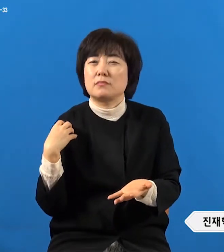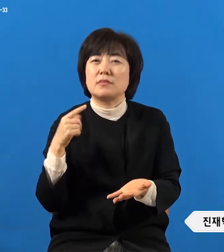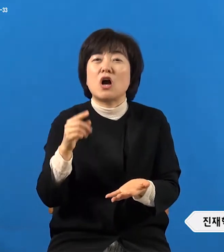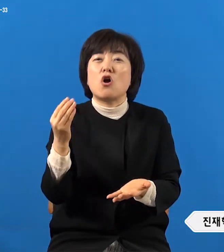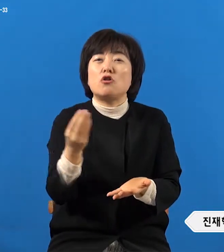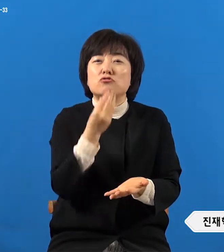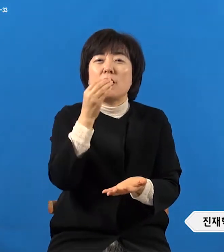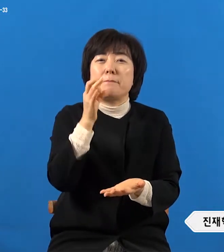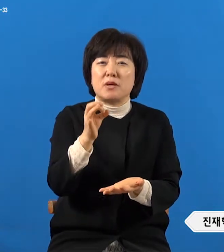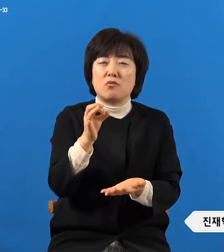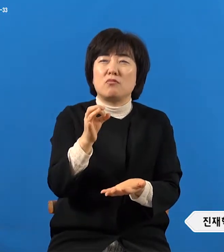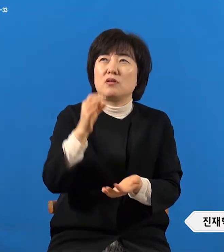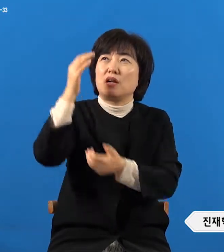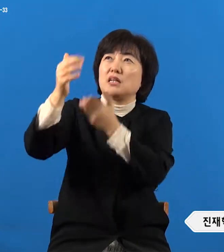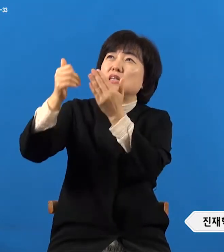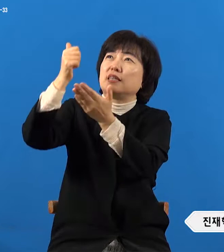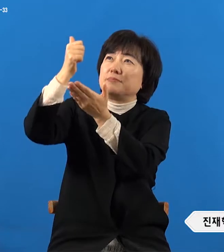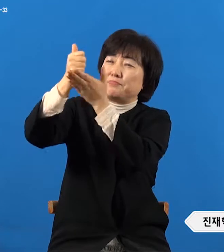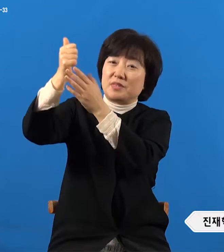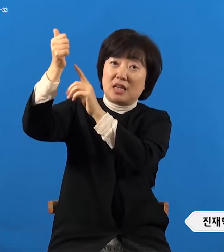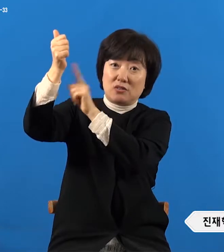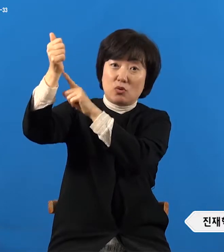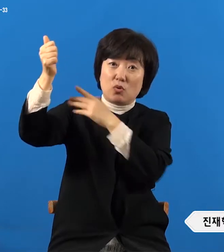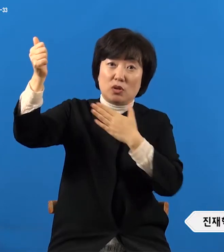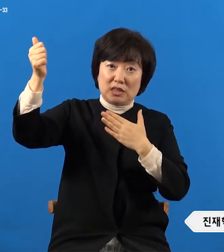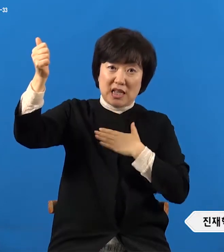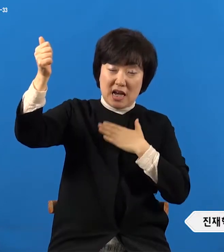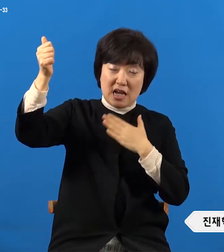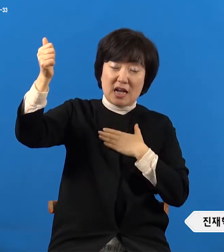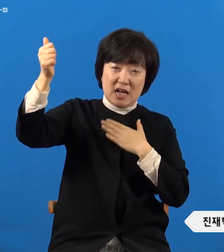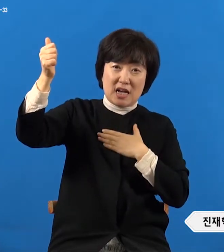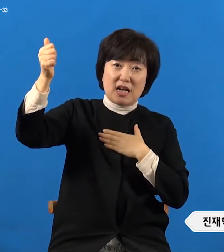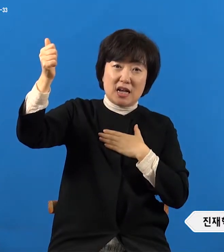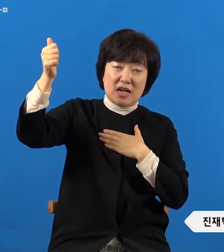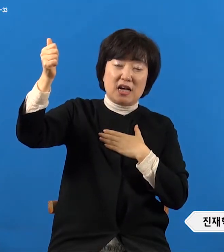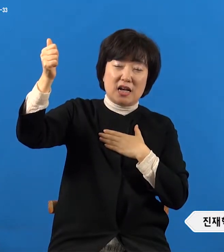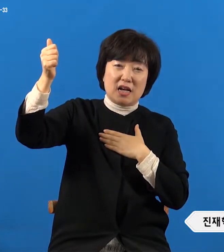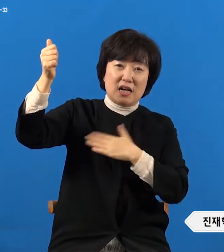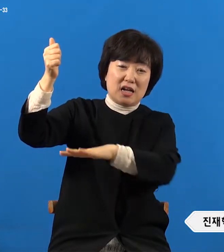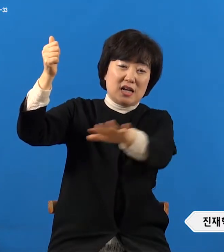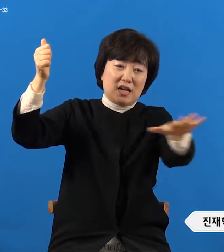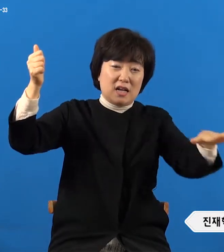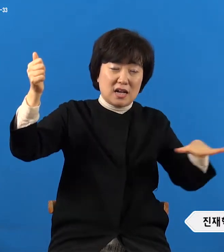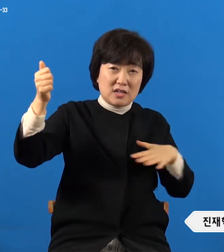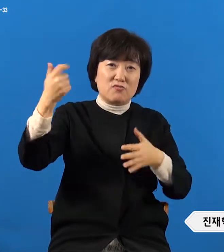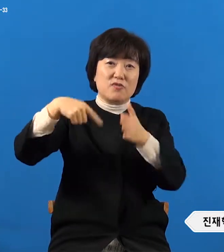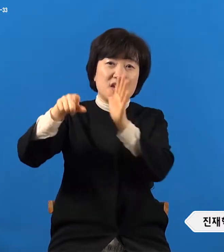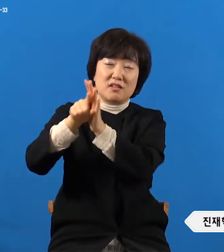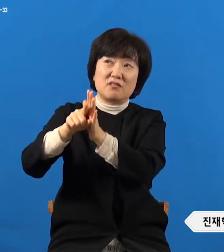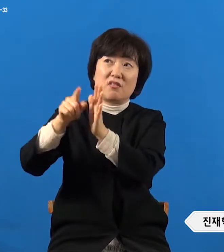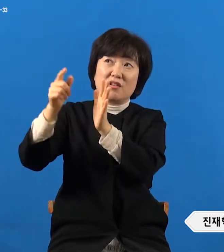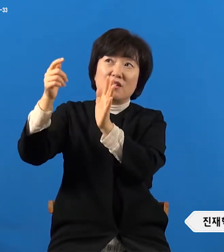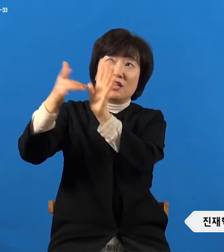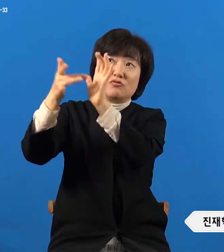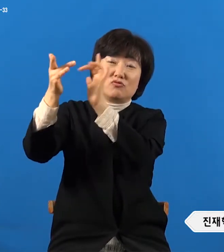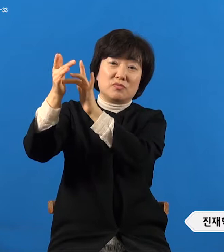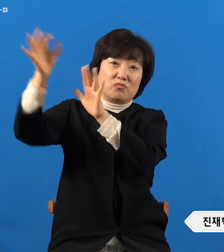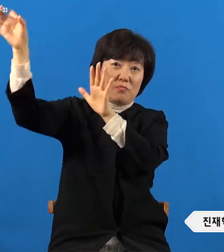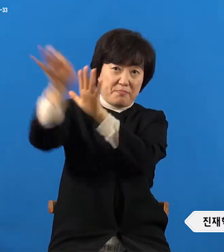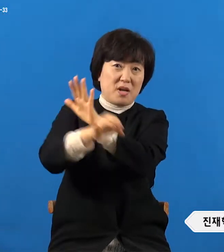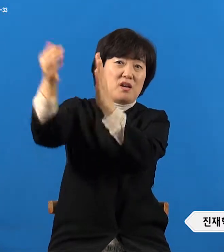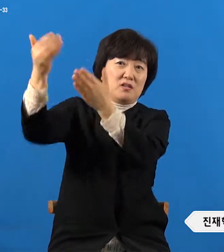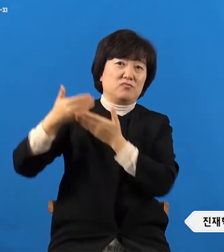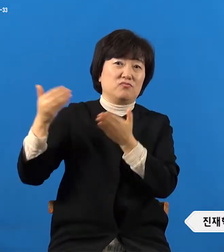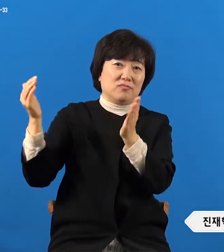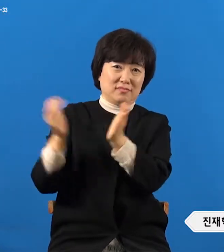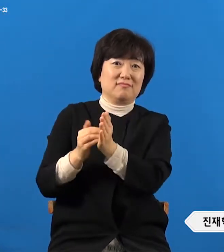비용을 우리 하나님께서도 여전히 여러분과 저를 위해 택하셨다는 사실을 기억하십시오.